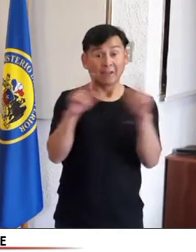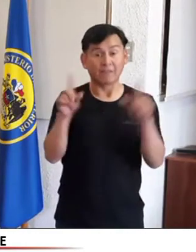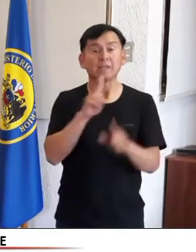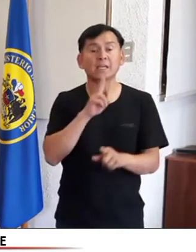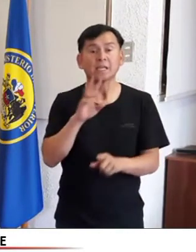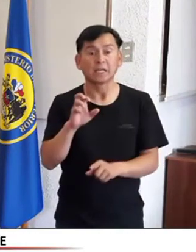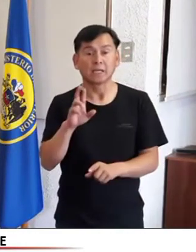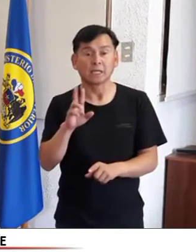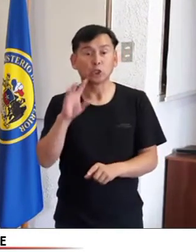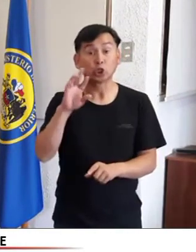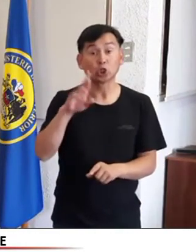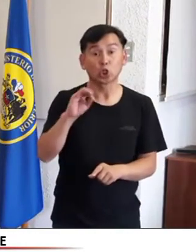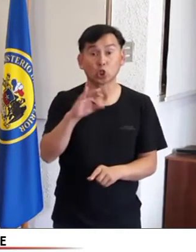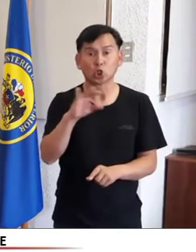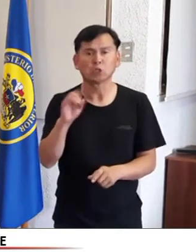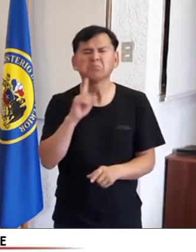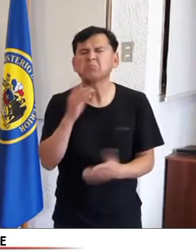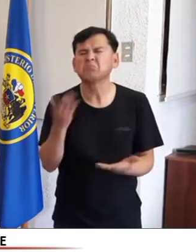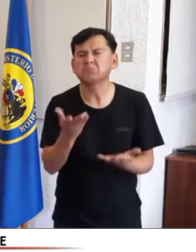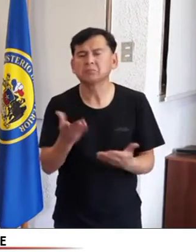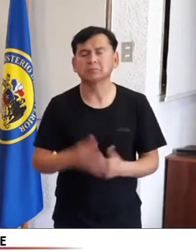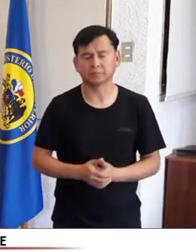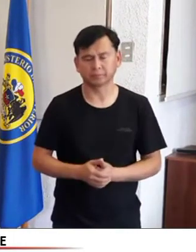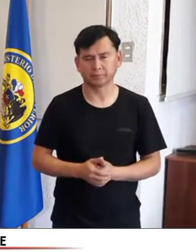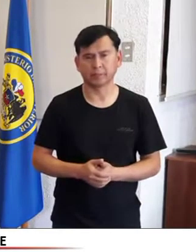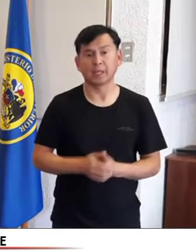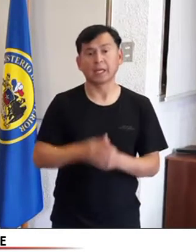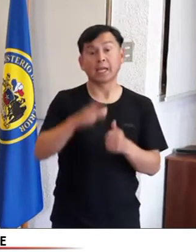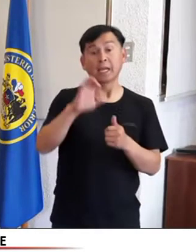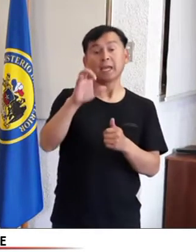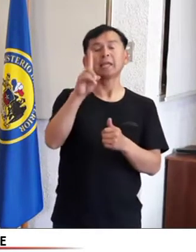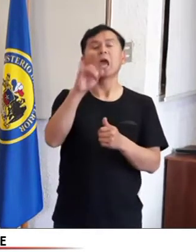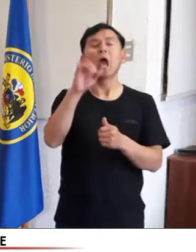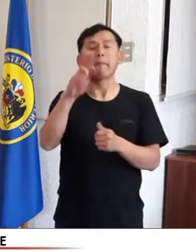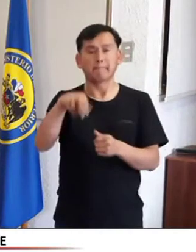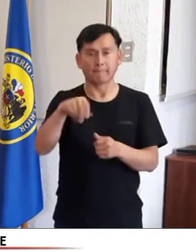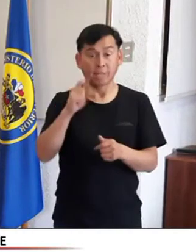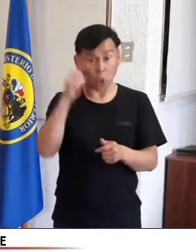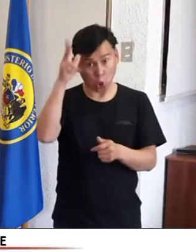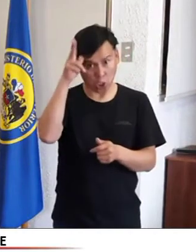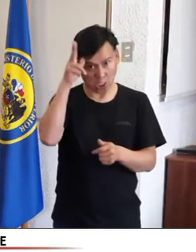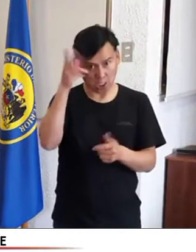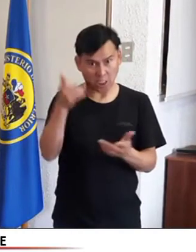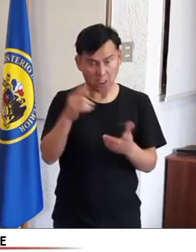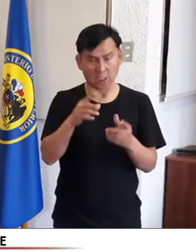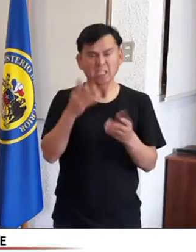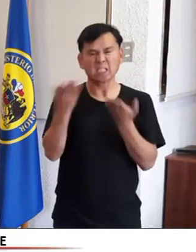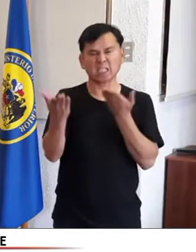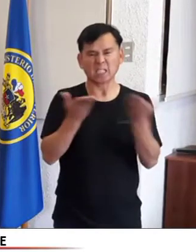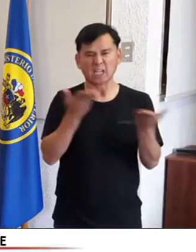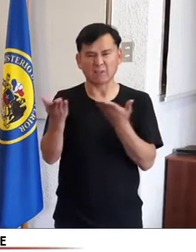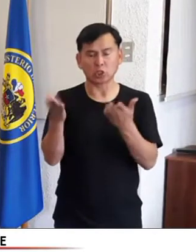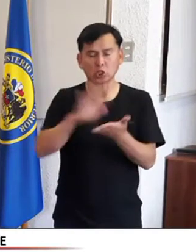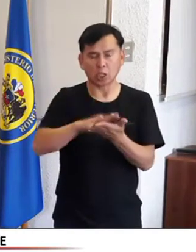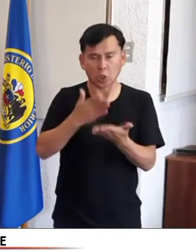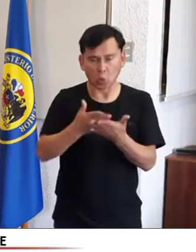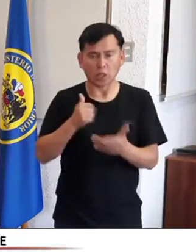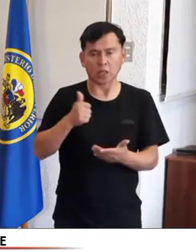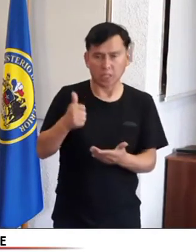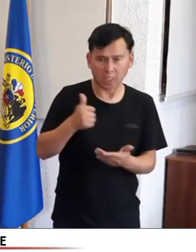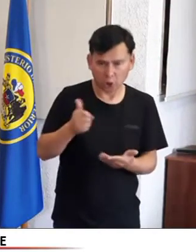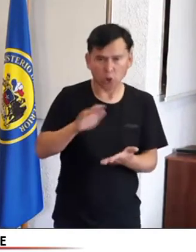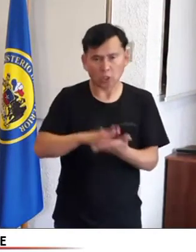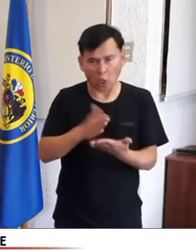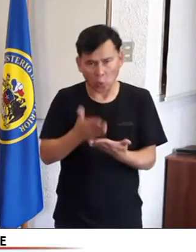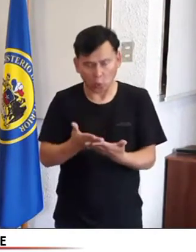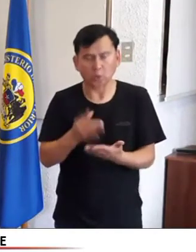¿el ELEAM para quién estará dispuesto? El ELEAM de Coyhaique, como ya se coordinó entre el Servicio de Salud, la Dirección del Servicio de